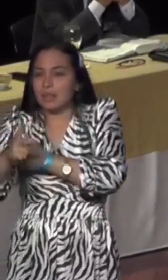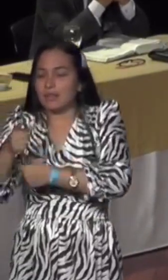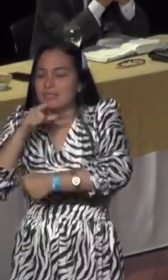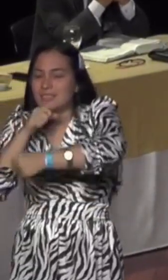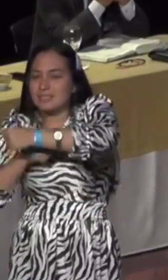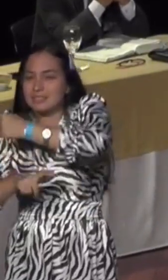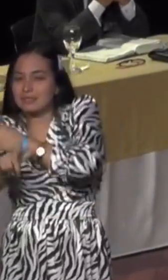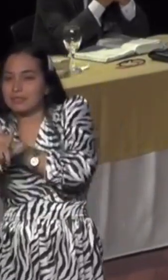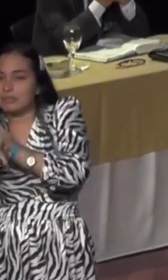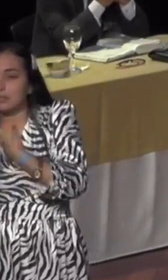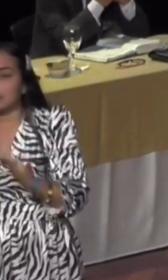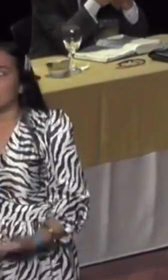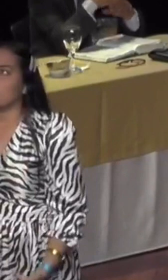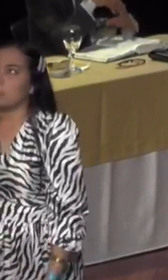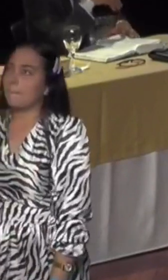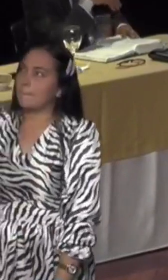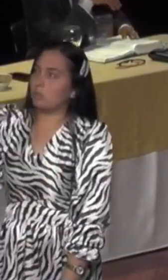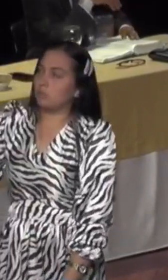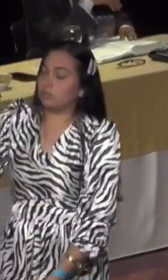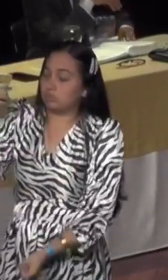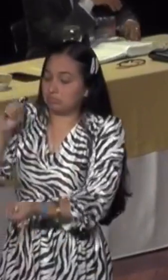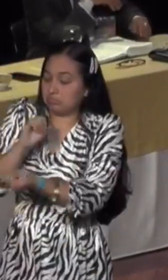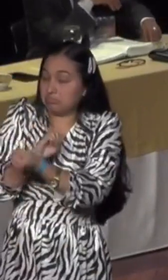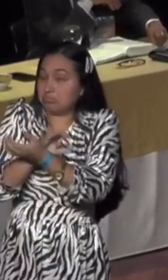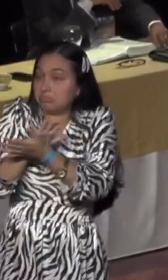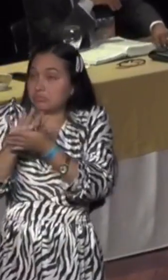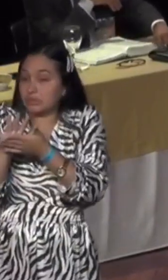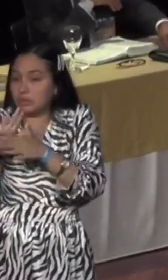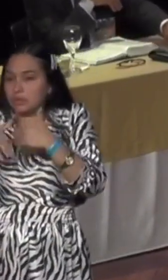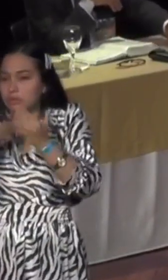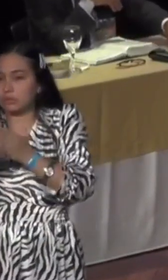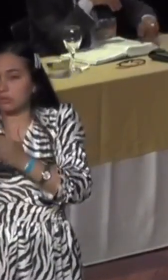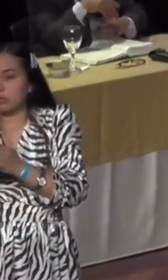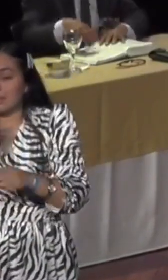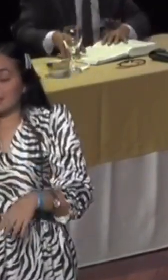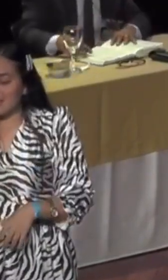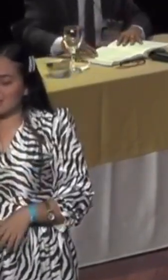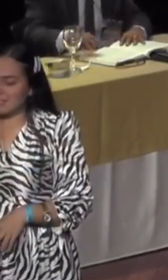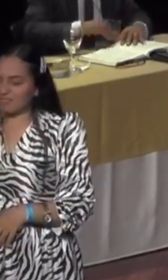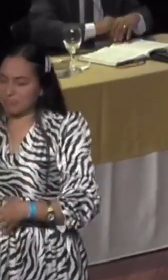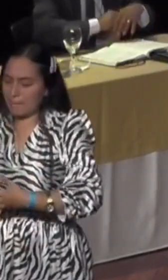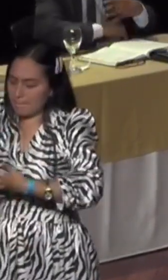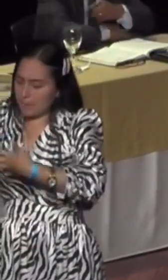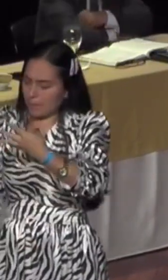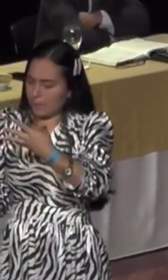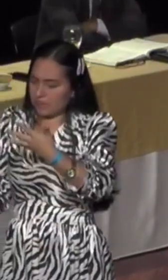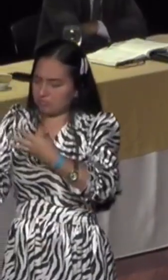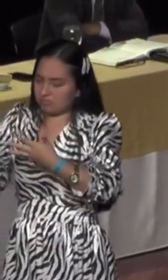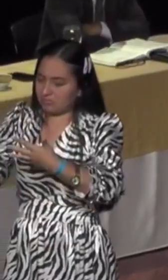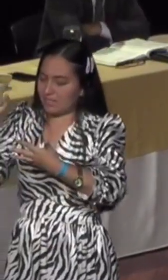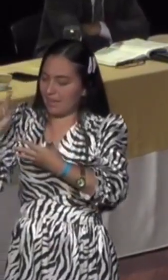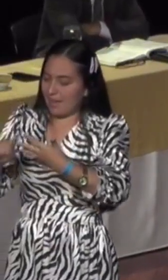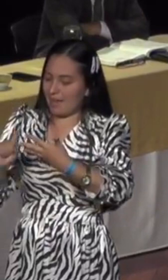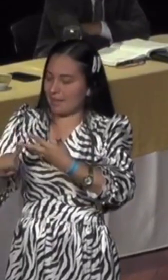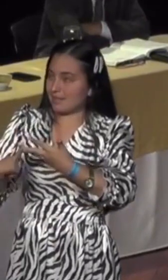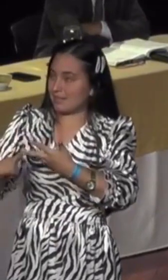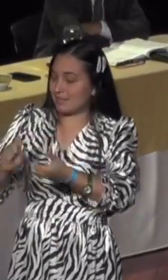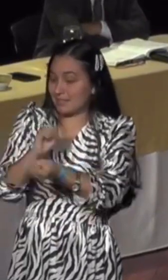Todo llamado de este Dios que predicamos implica santidad. Sin